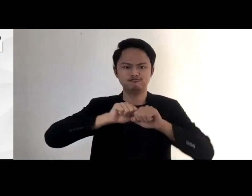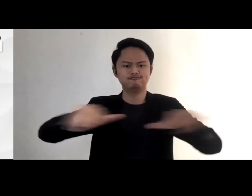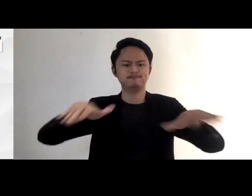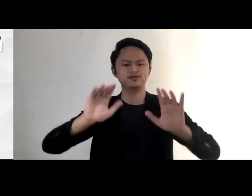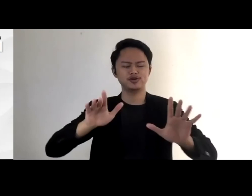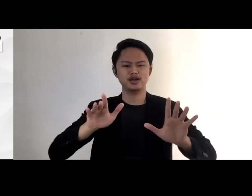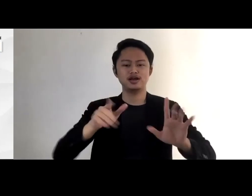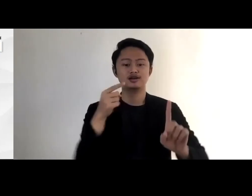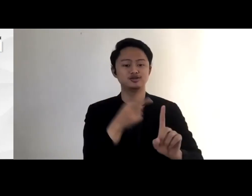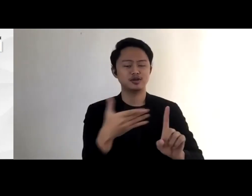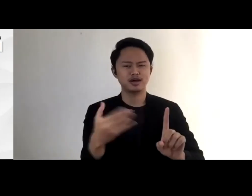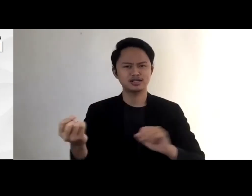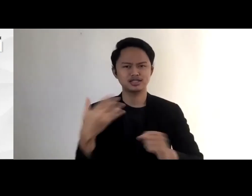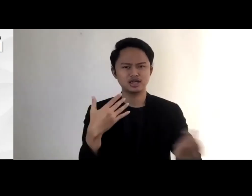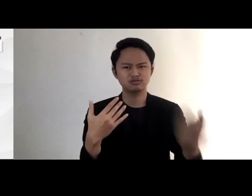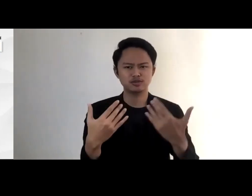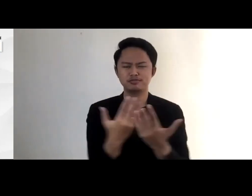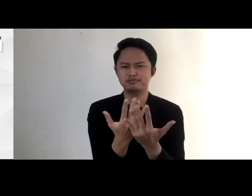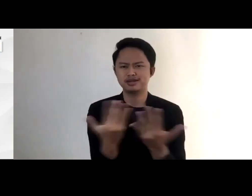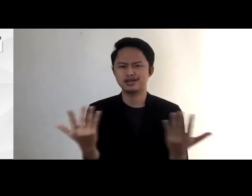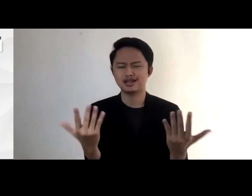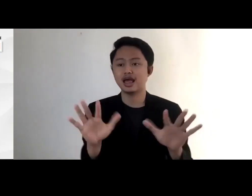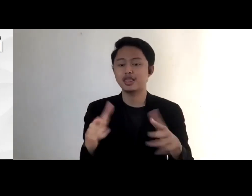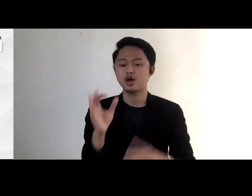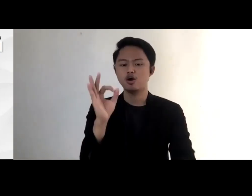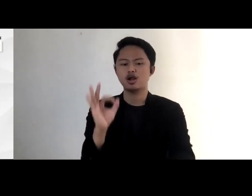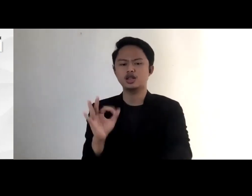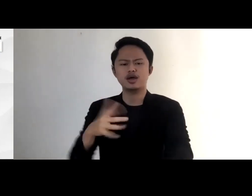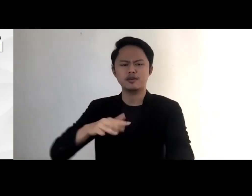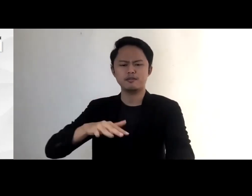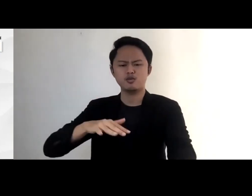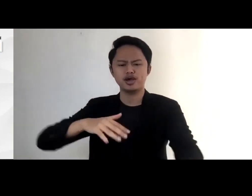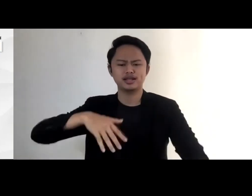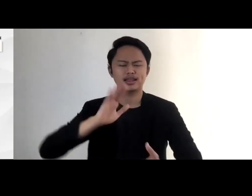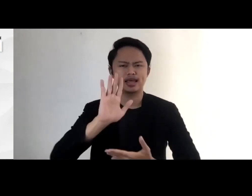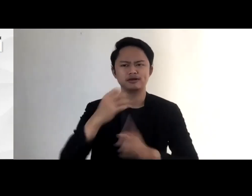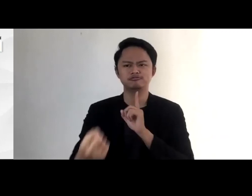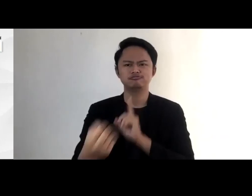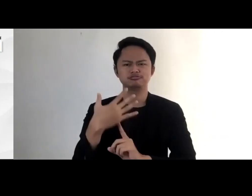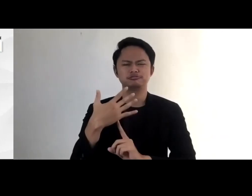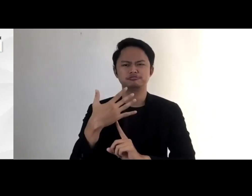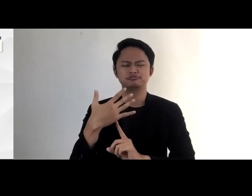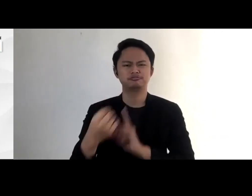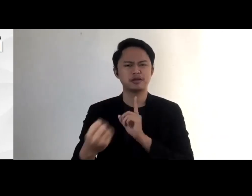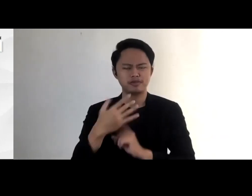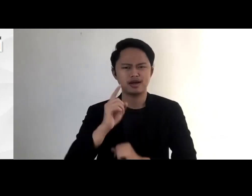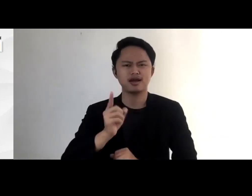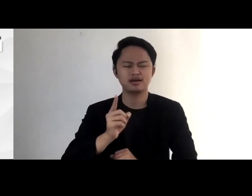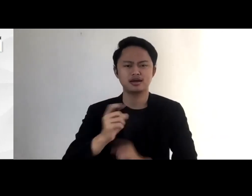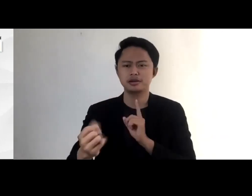menjawab kebutuhan masyarakat, terutama orang tua yang mengalami dampak tidak sederhana